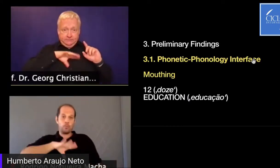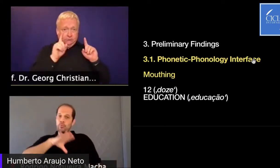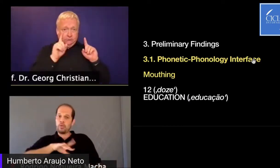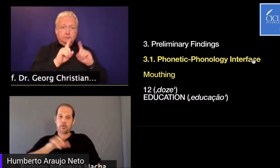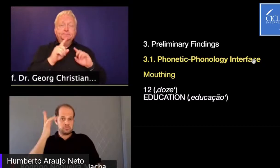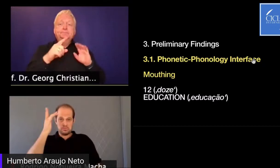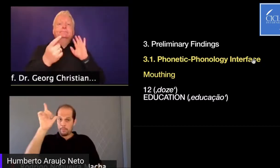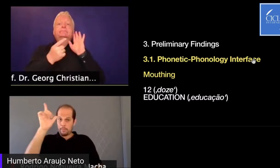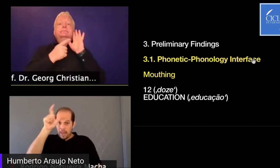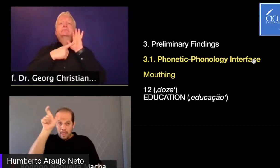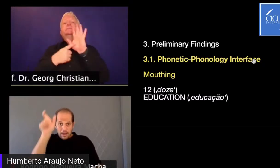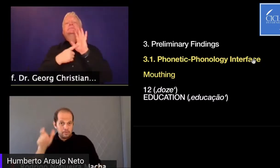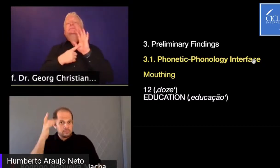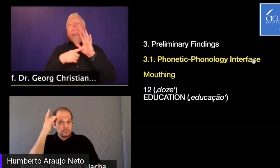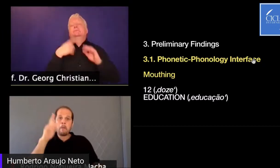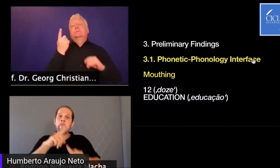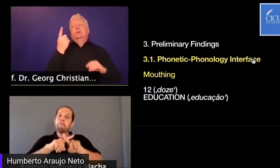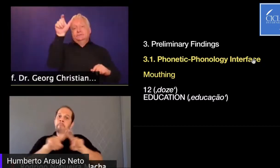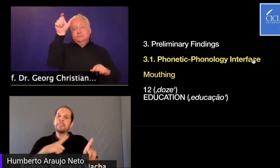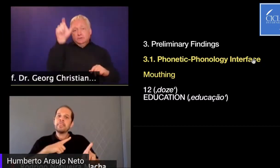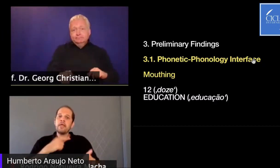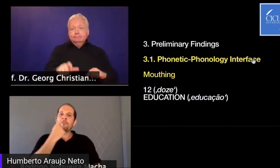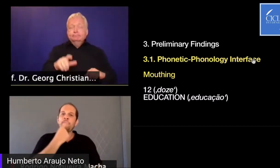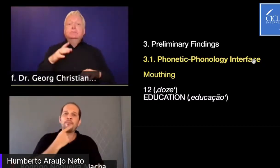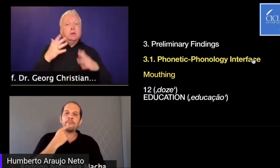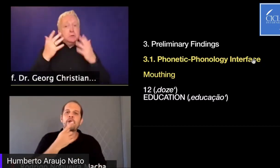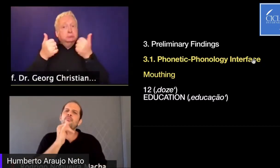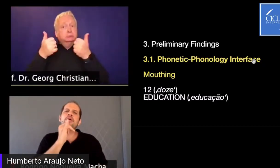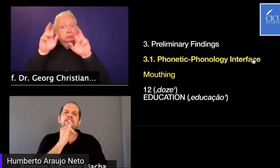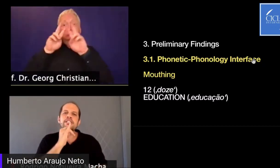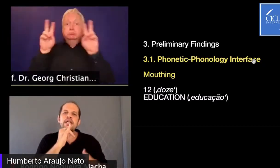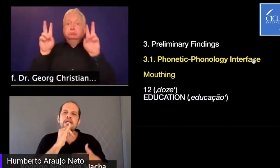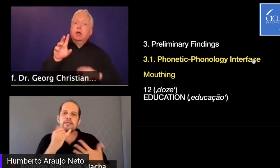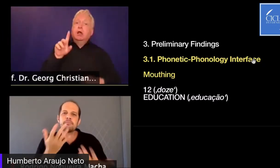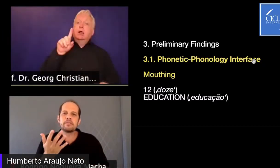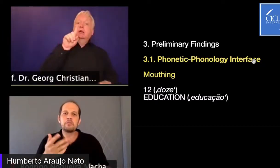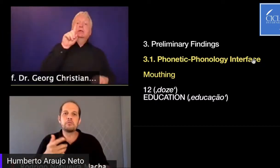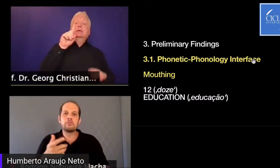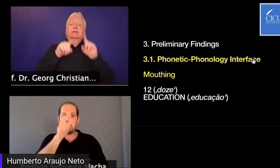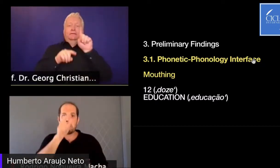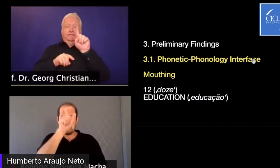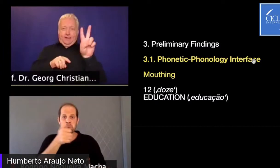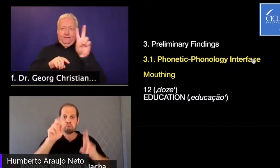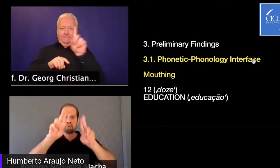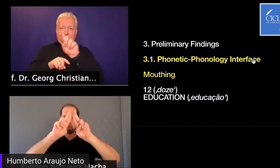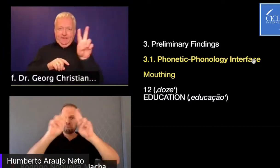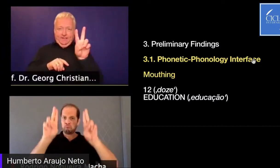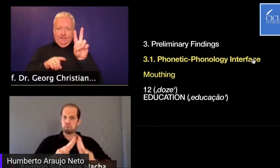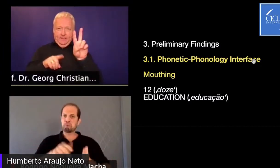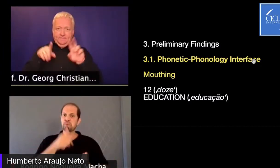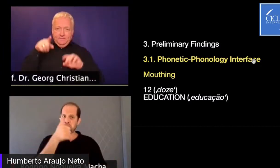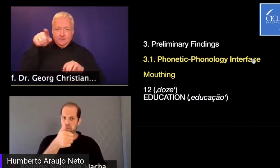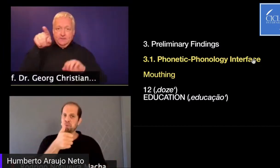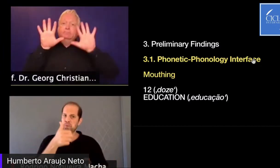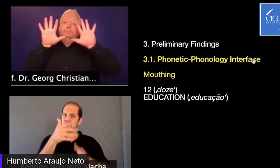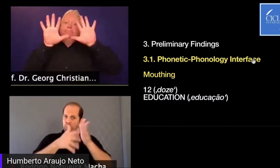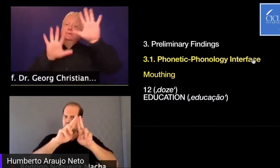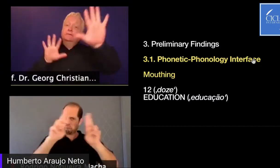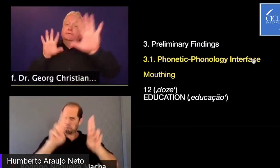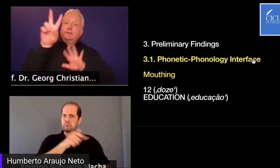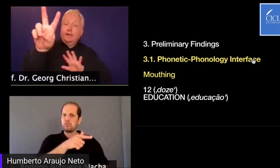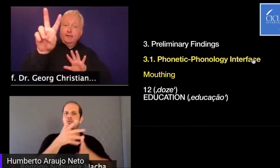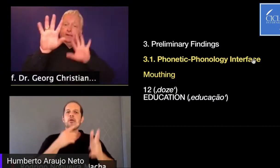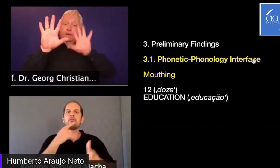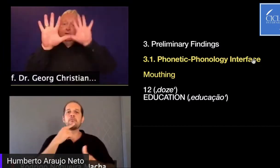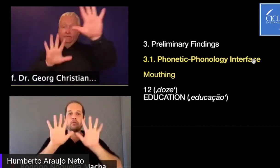dessa parte facial aqui, oral. E